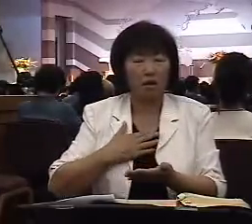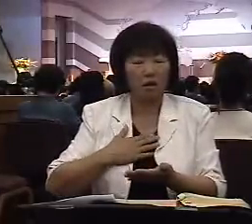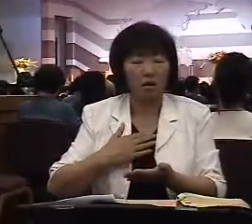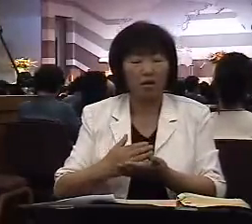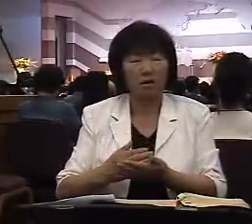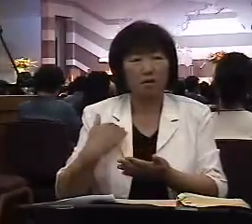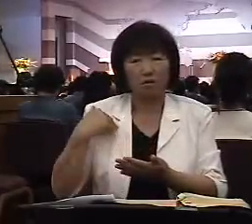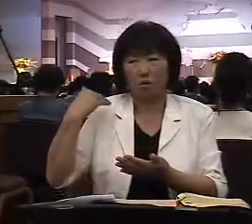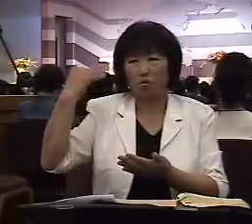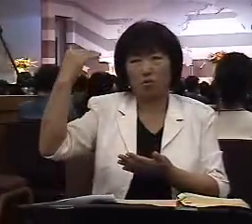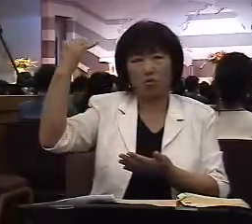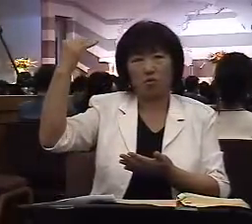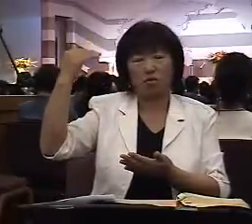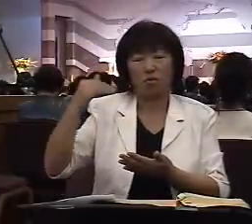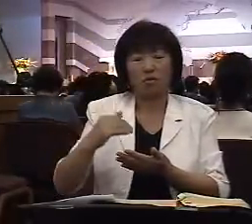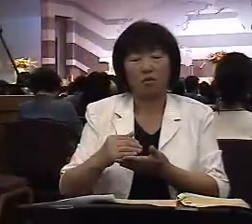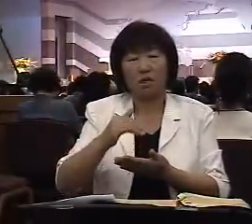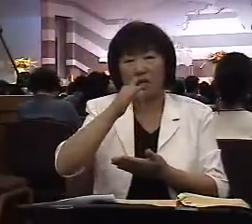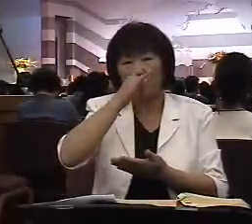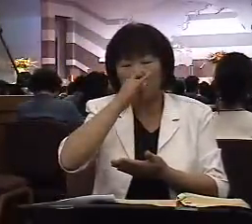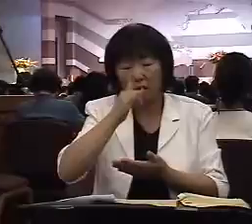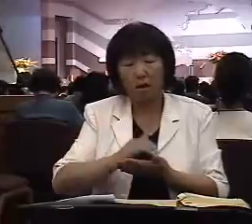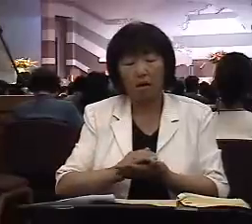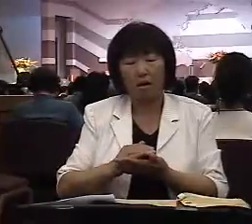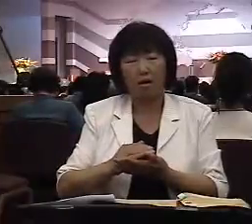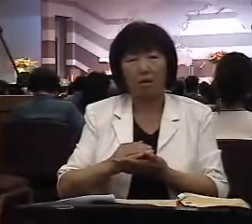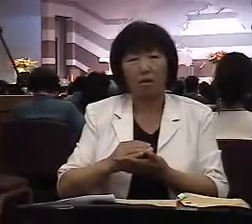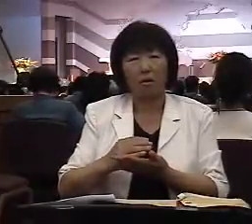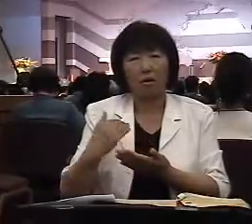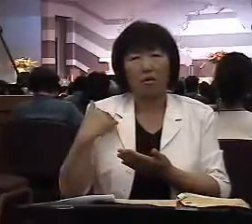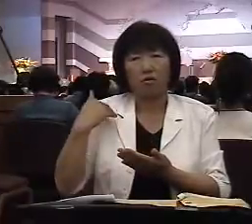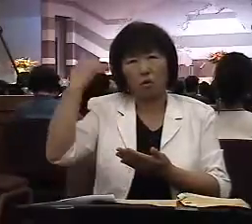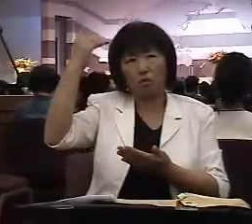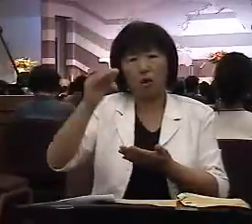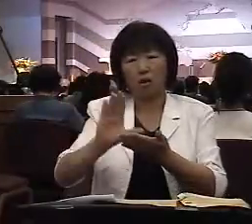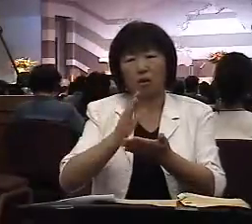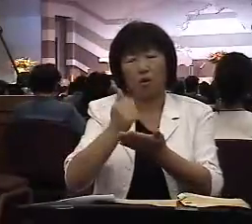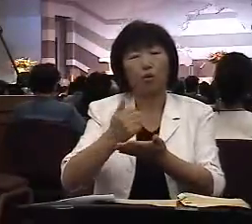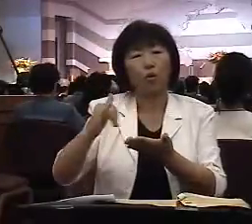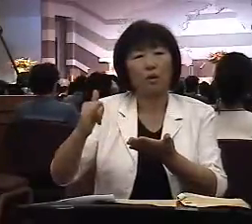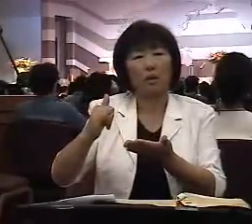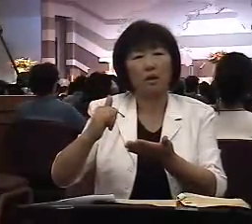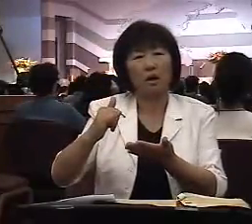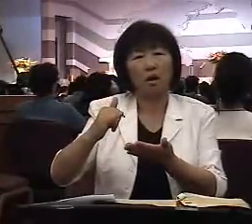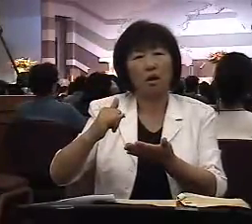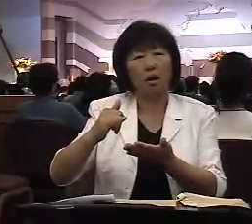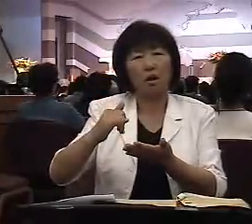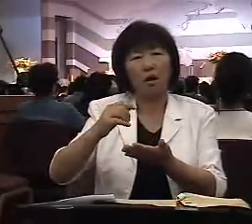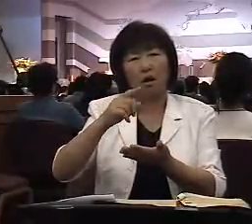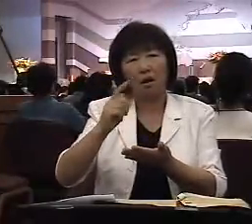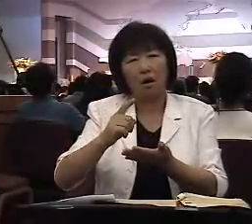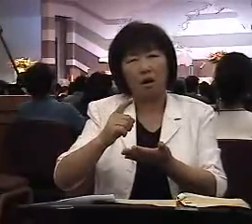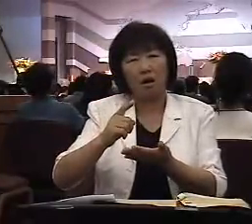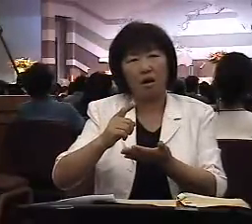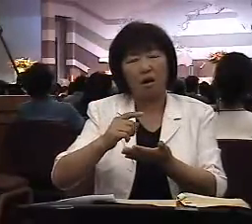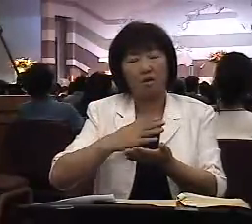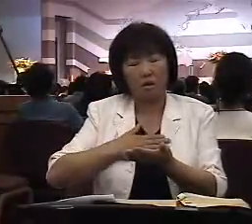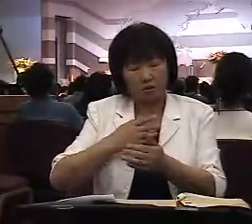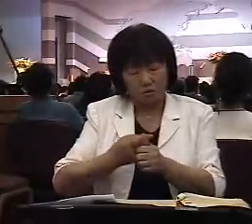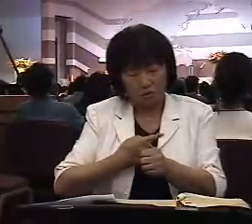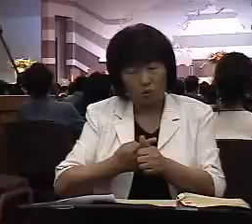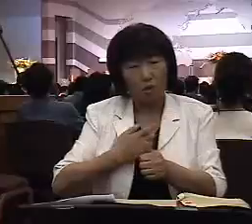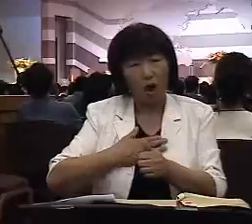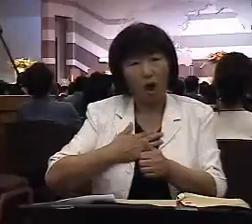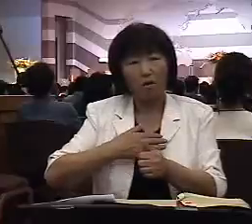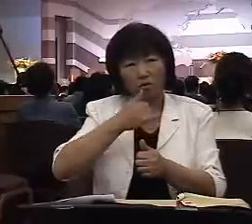내가 성장하고 있는가, 성숙한 그리스도인인가, 이거는 웬만하면 우리 스스로 압니다. 여러분